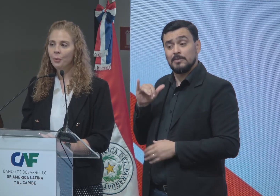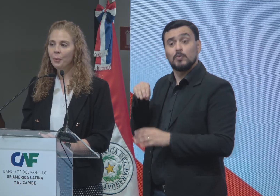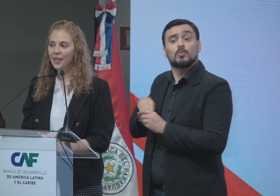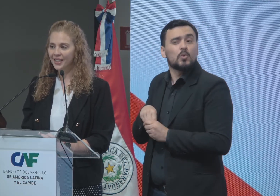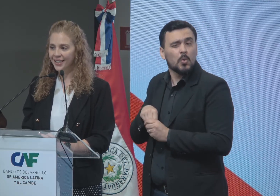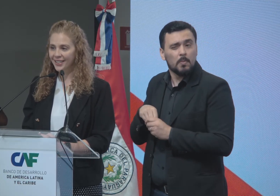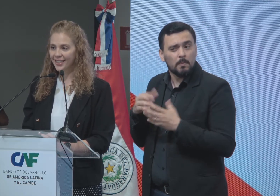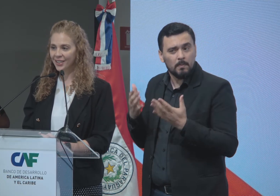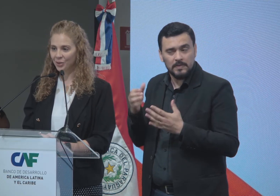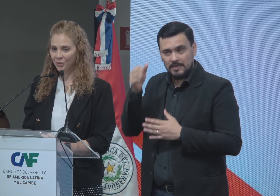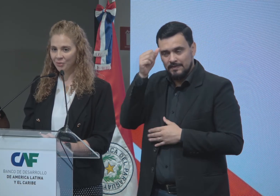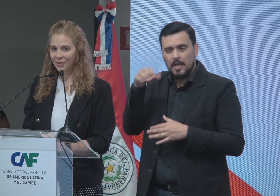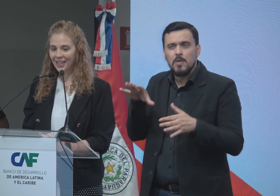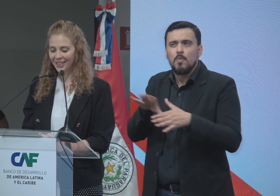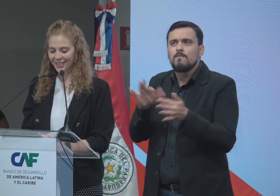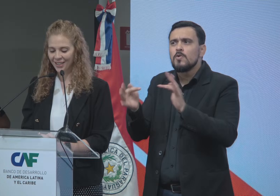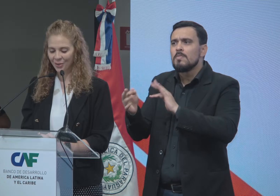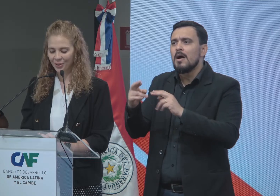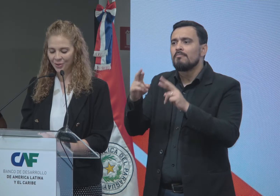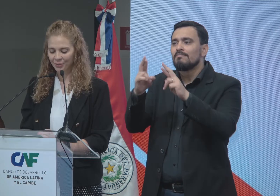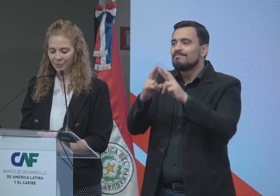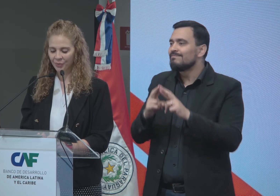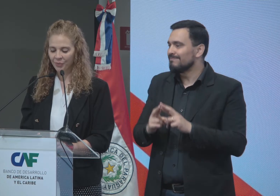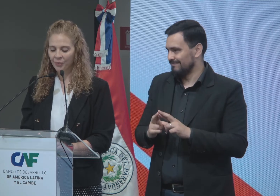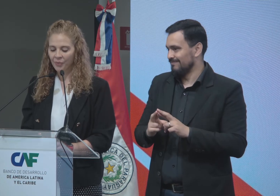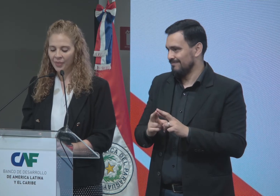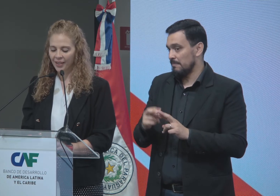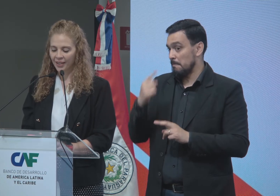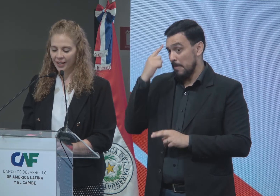un prerequisito para el desarrollo.